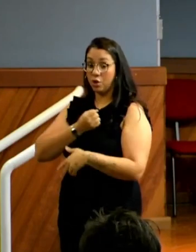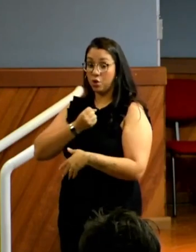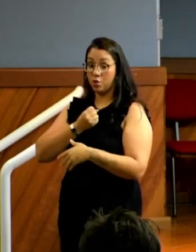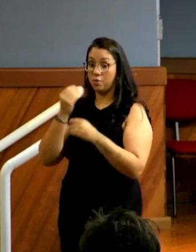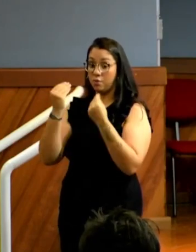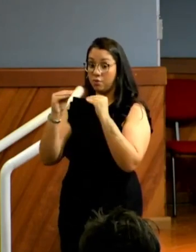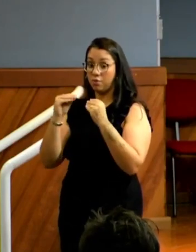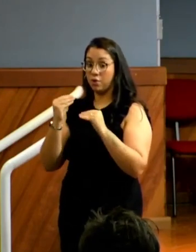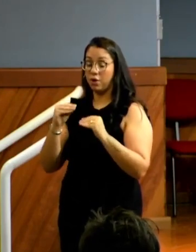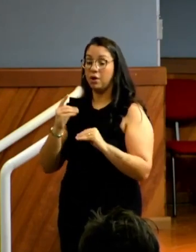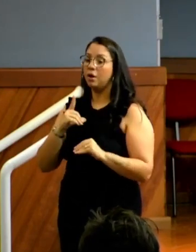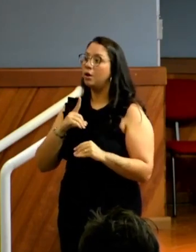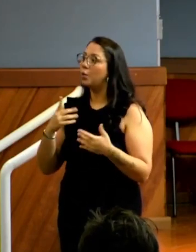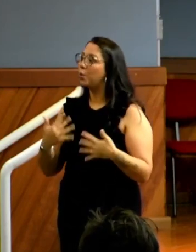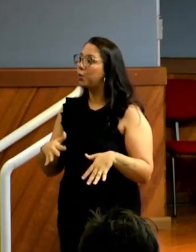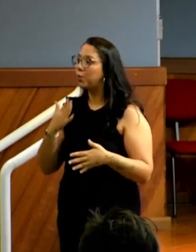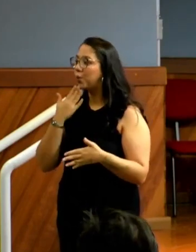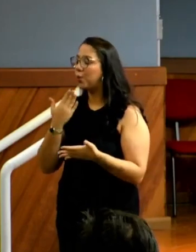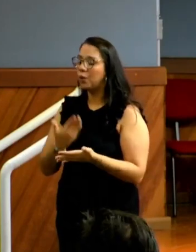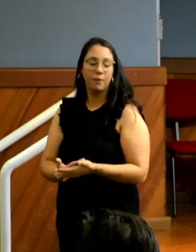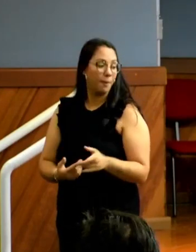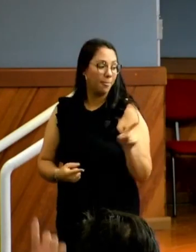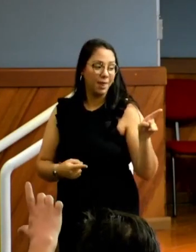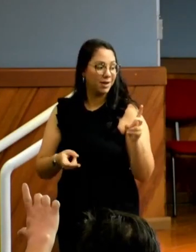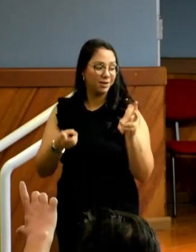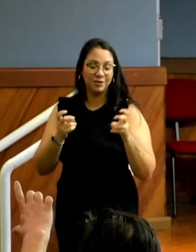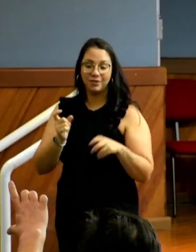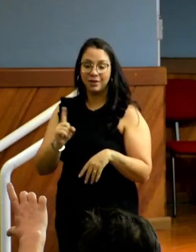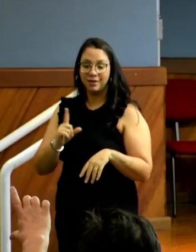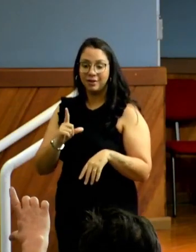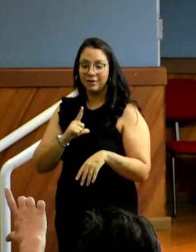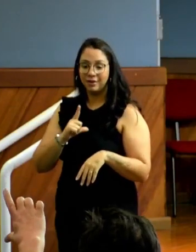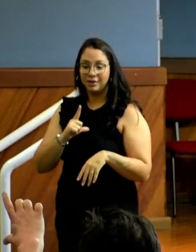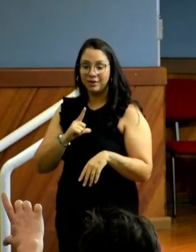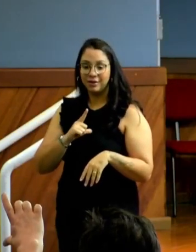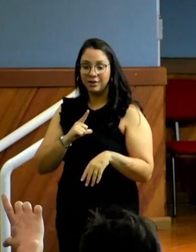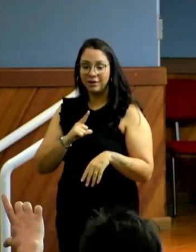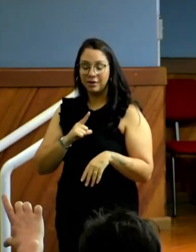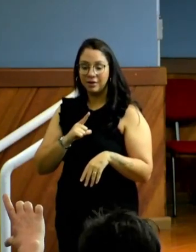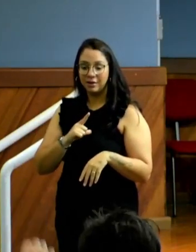Isso. Se você for me pôr, você me acostuma. Ah, isso eu não peguei ainda.